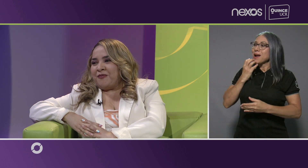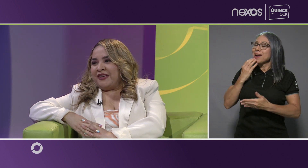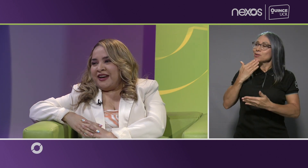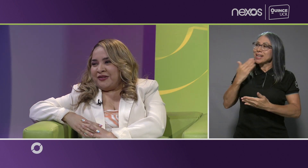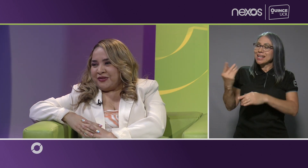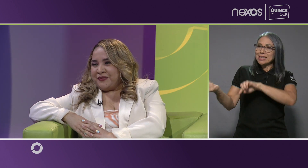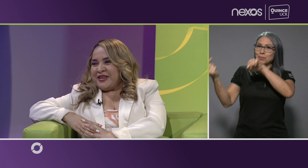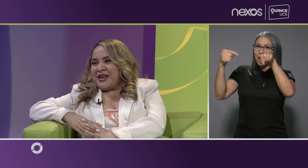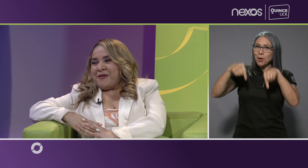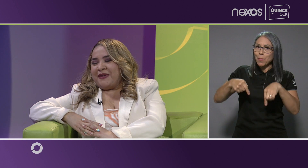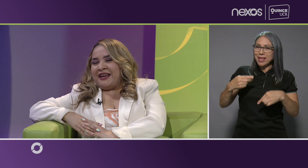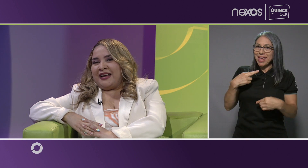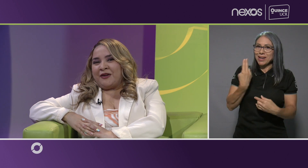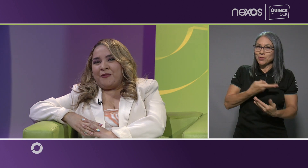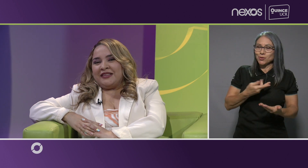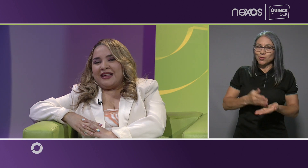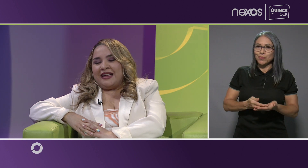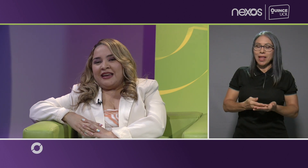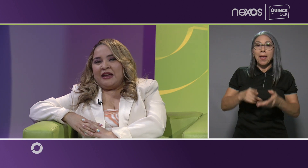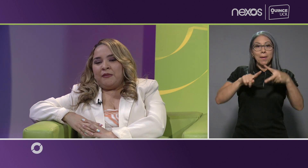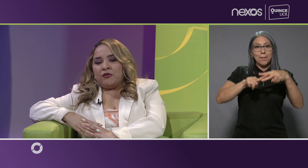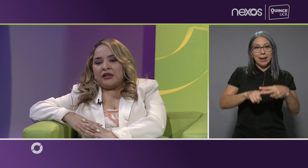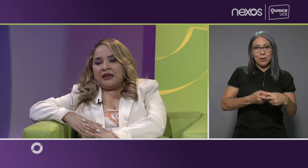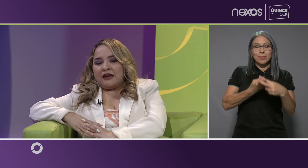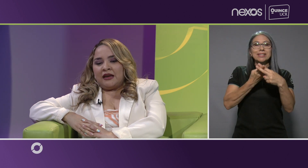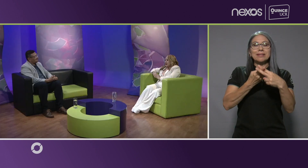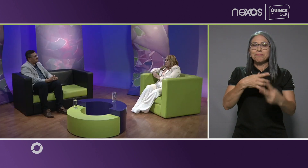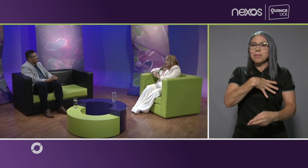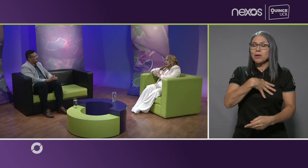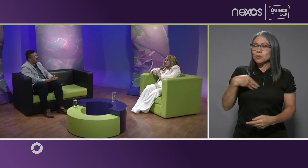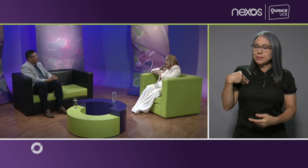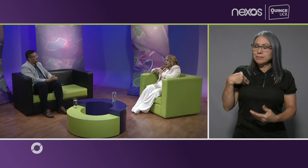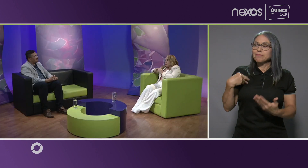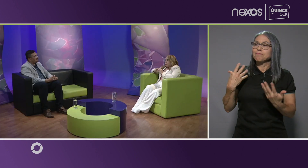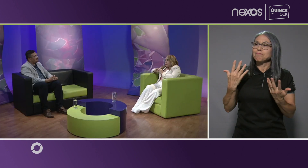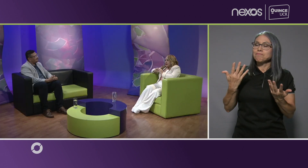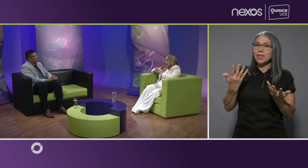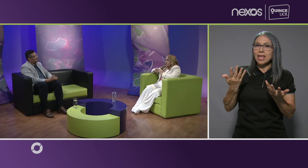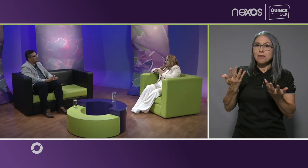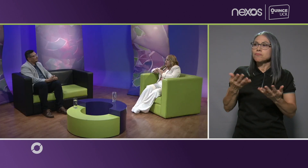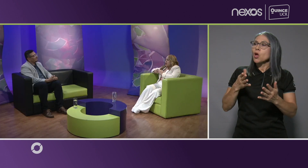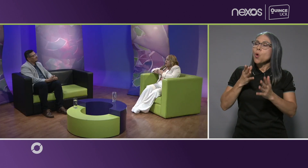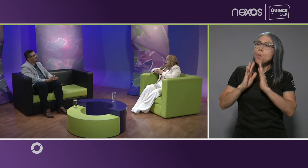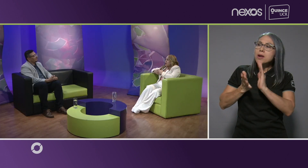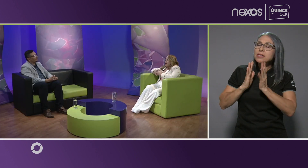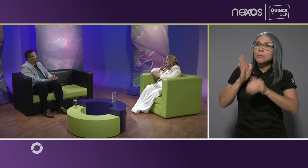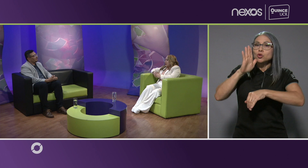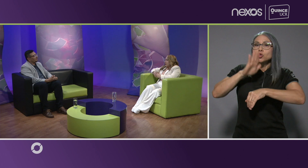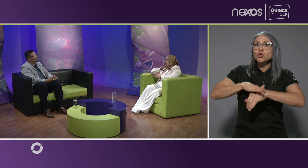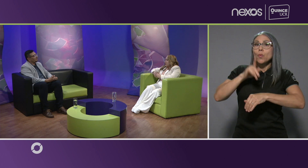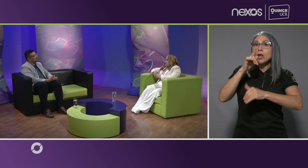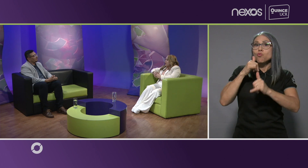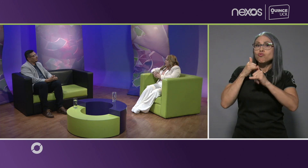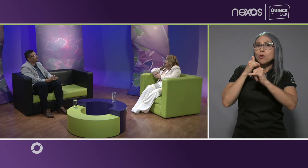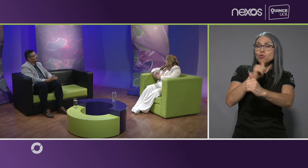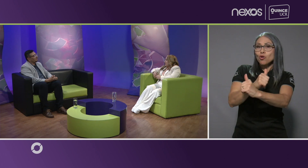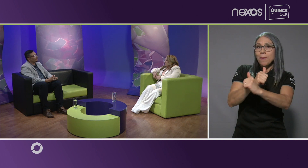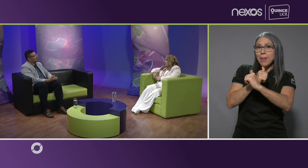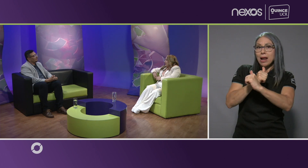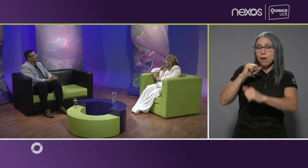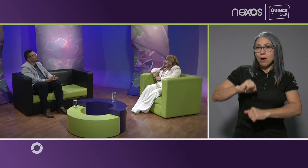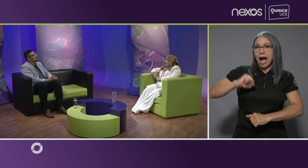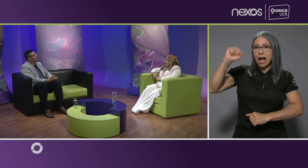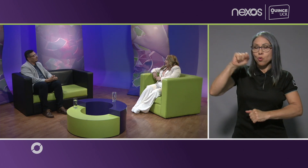por acompañarnos. Para comenzar, me gustaría que conversáramos sobre un recurso de amparo que ganó a una